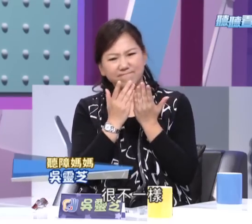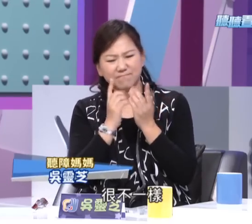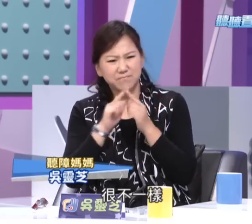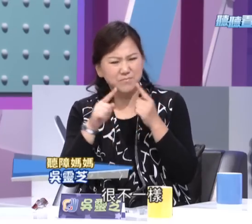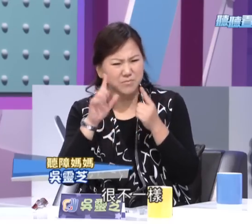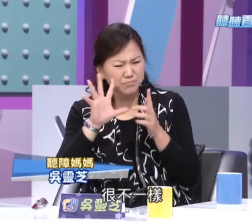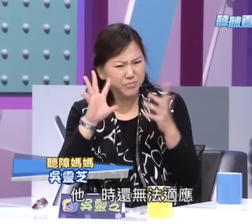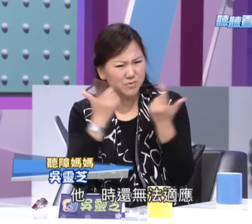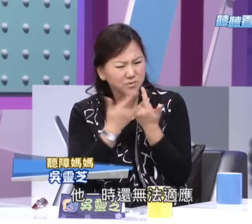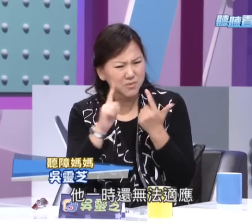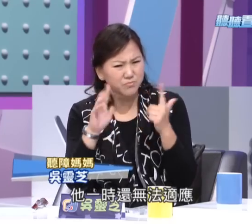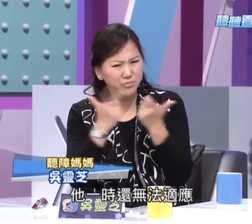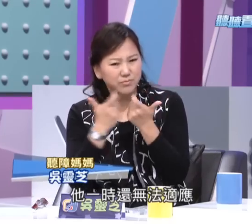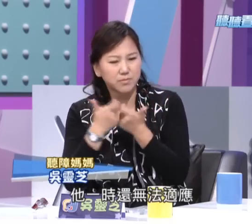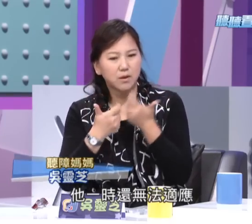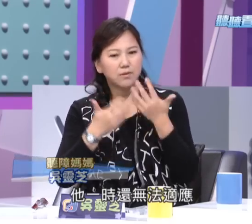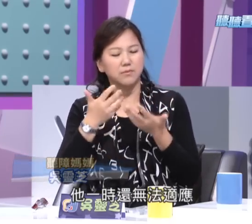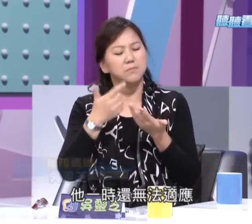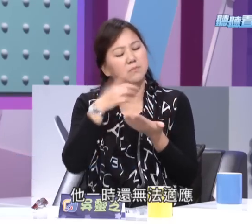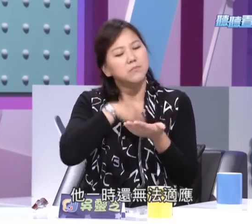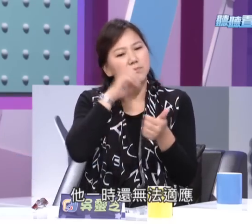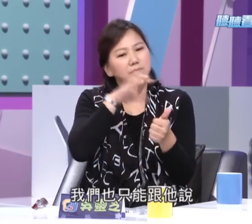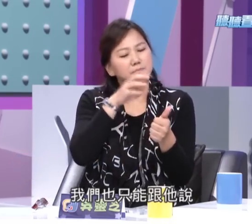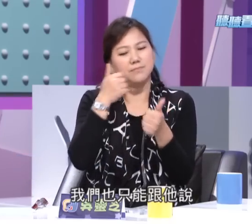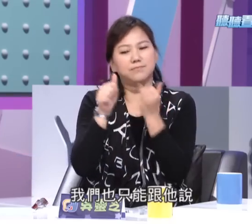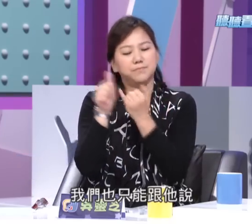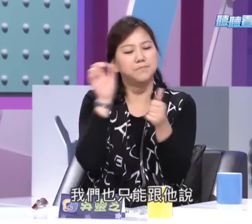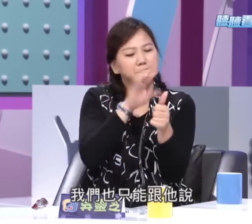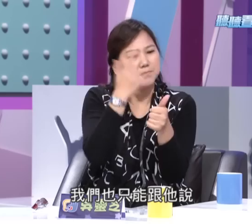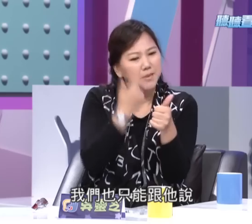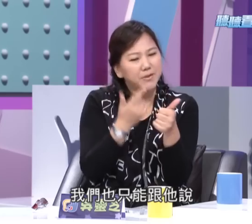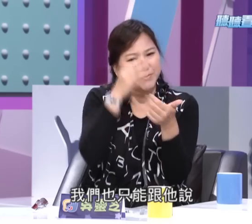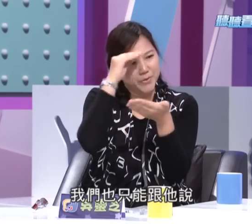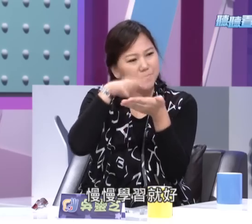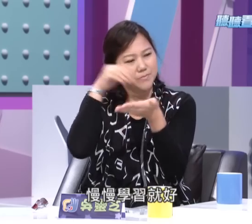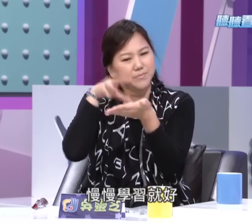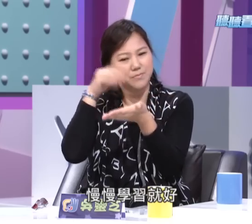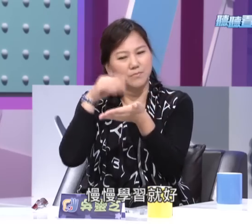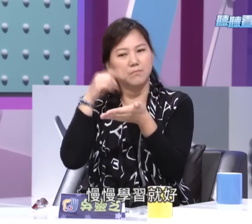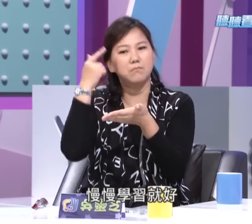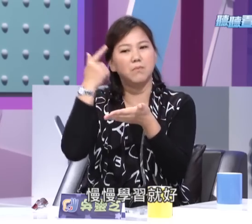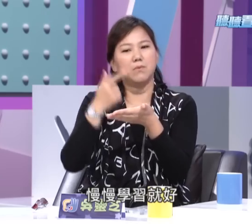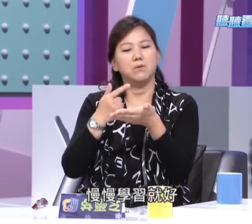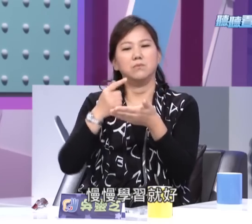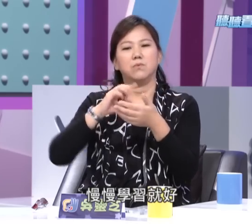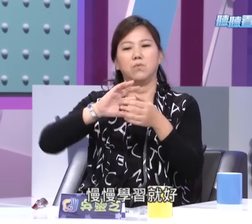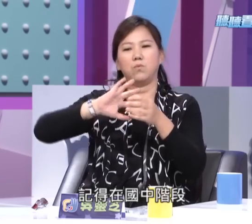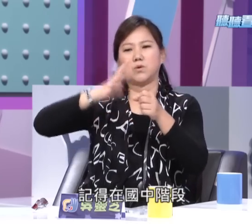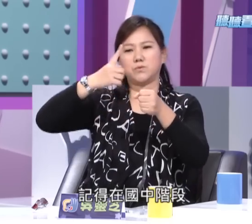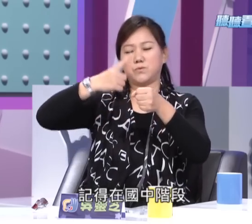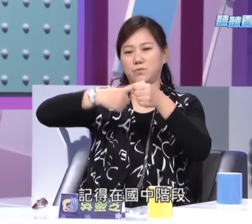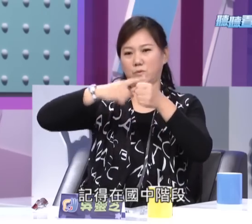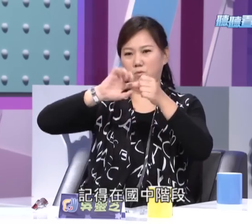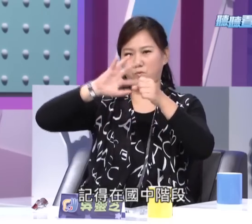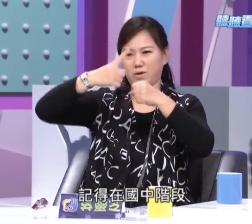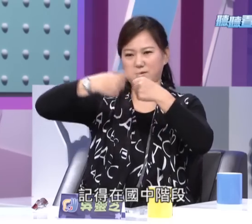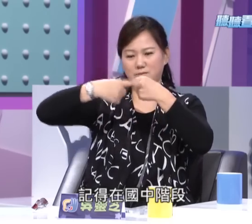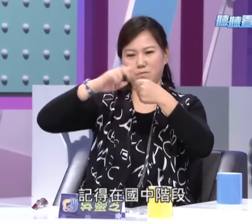样，他一时还无法适应，我们也只能跟他说慢慢学习就好。记得在国中阶